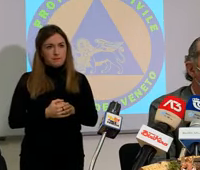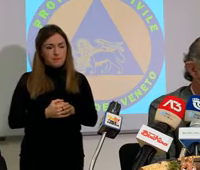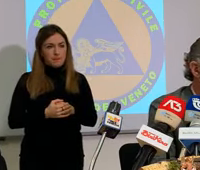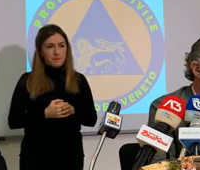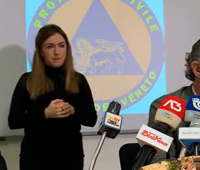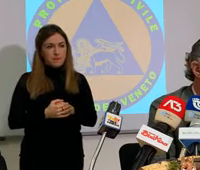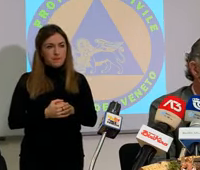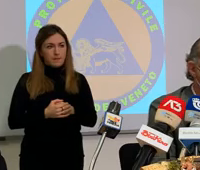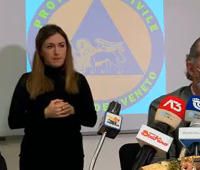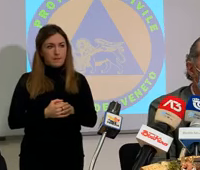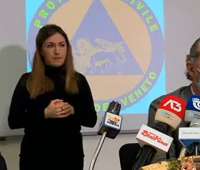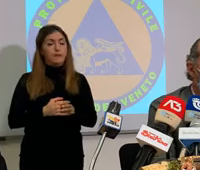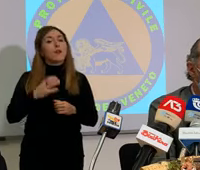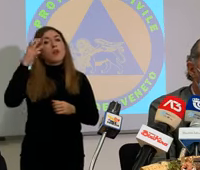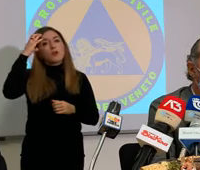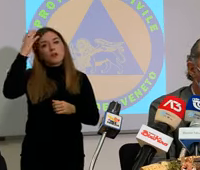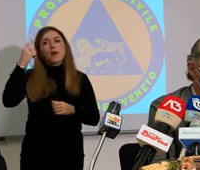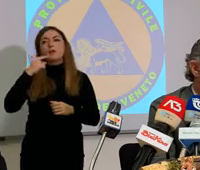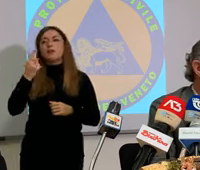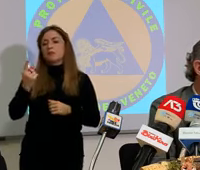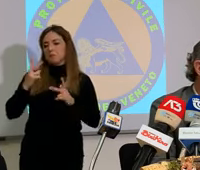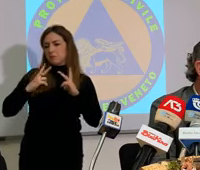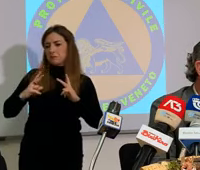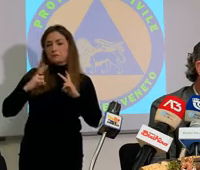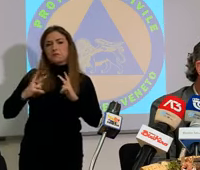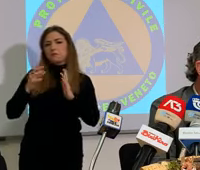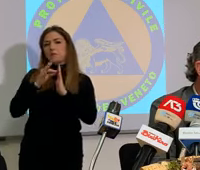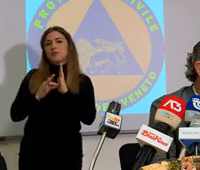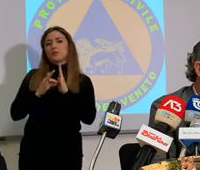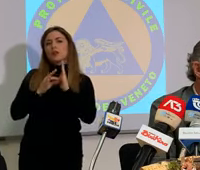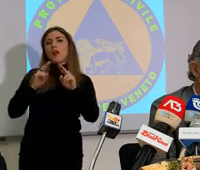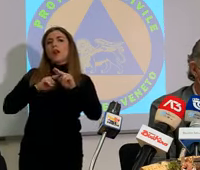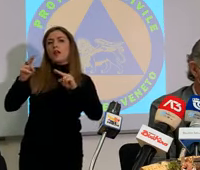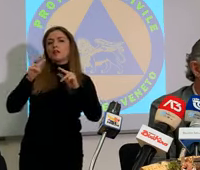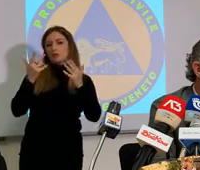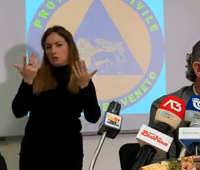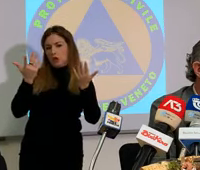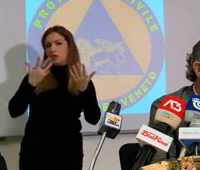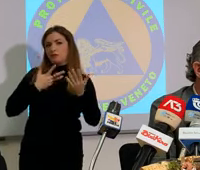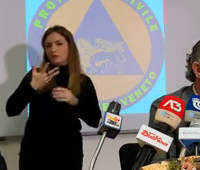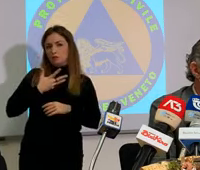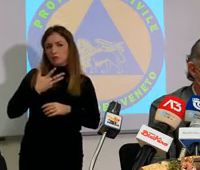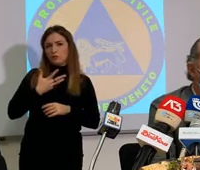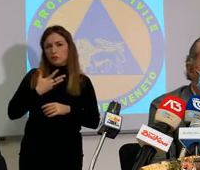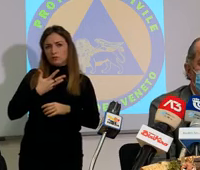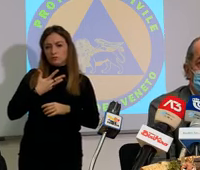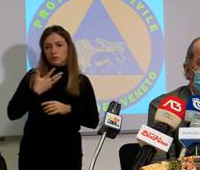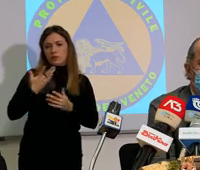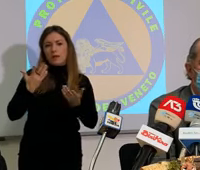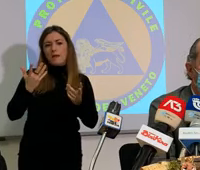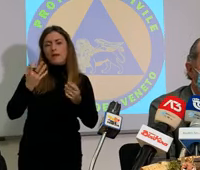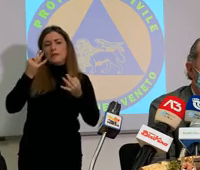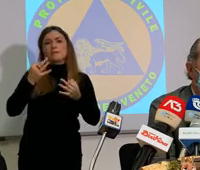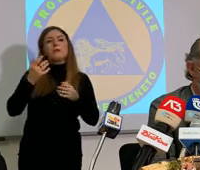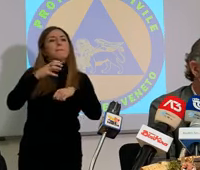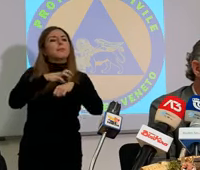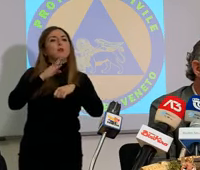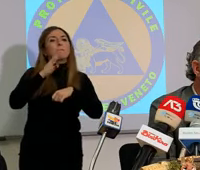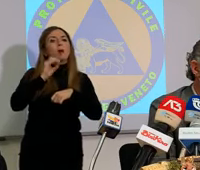rassicurato su questo fronte che eventuali misure nazionali comunque sarebbero accompagnate anzi ministro boccia anche detto che aveva sentito